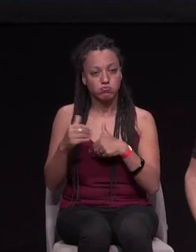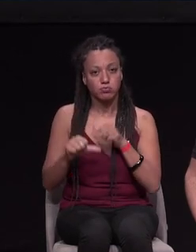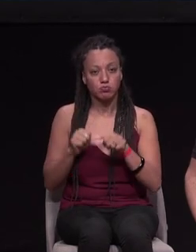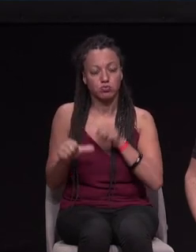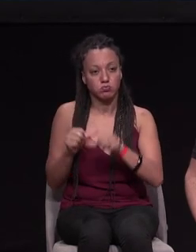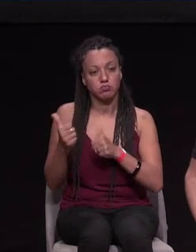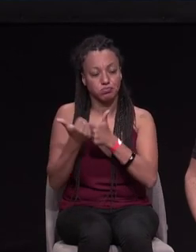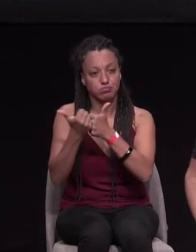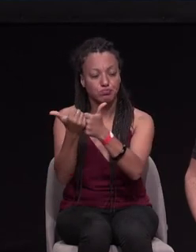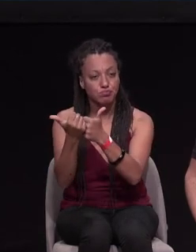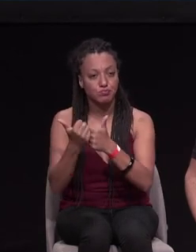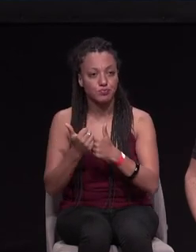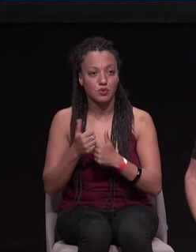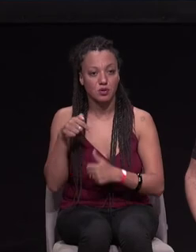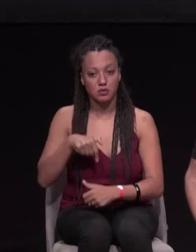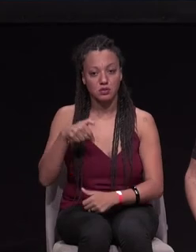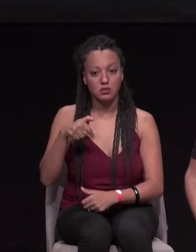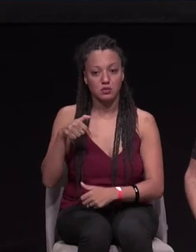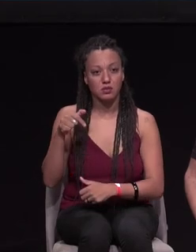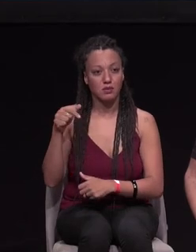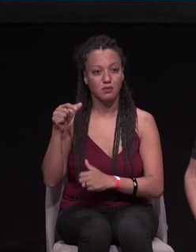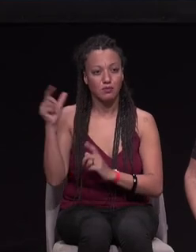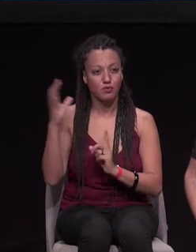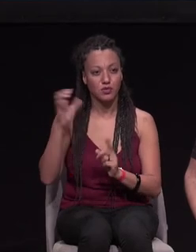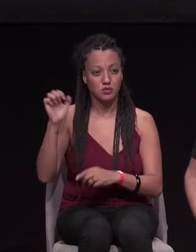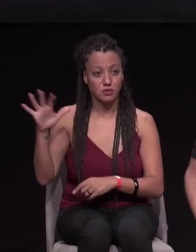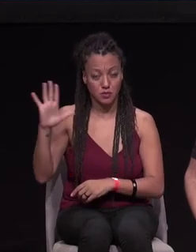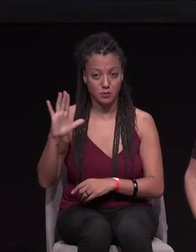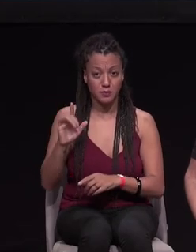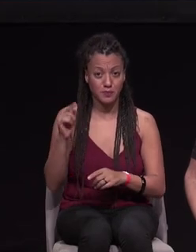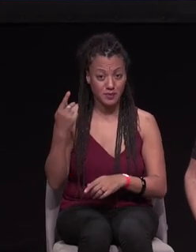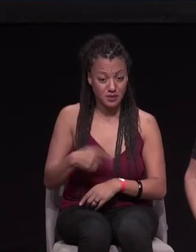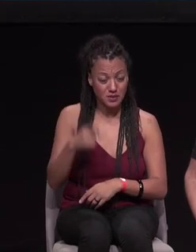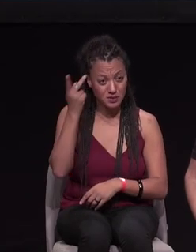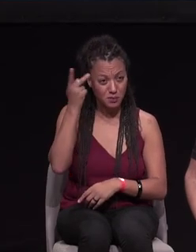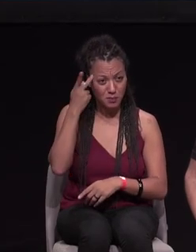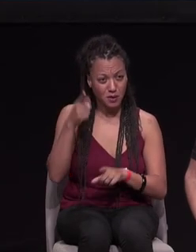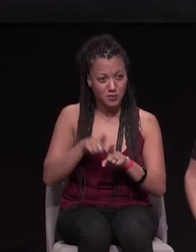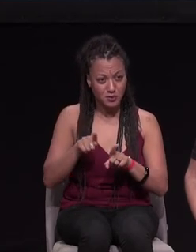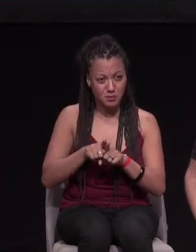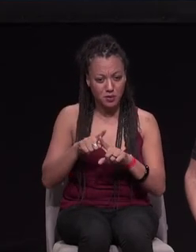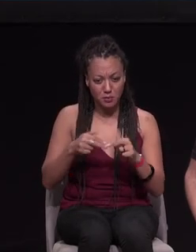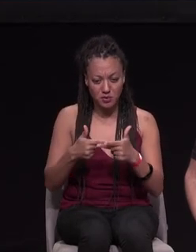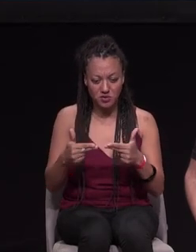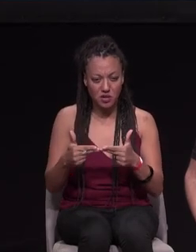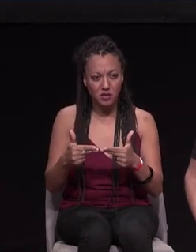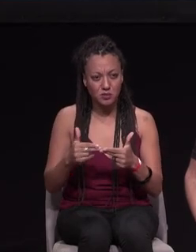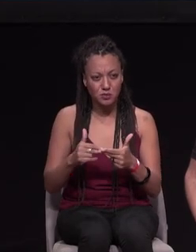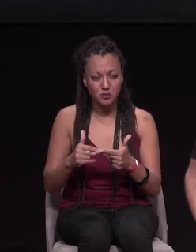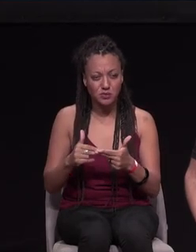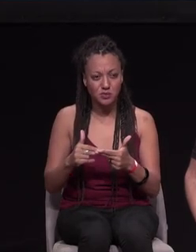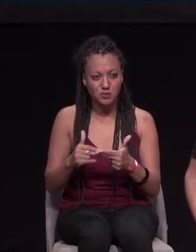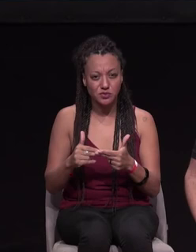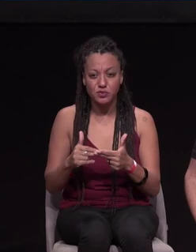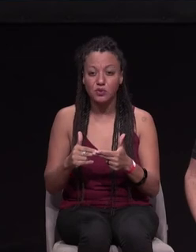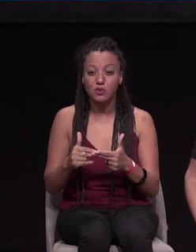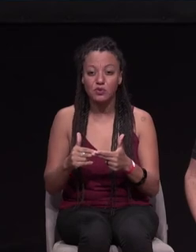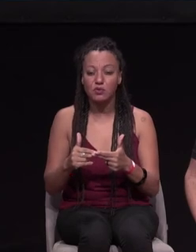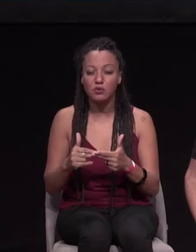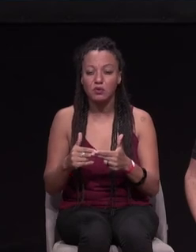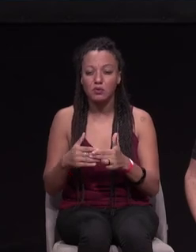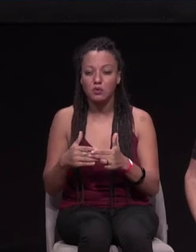nem são paulo aconteceu também os remanescentes desses objetos foram reunidos na medida do possível no acervo do mosteiro da